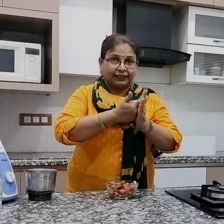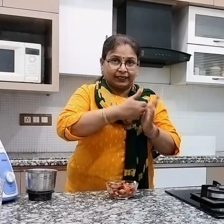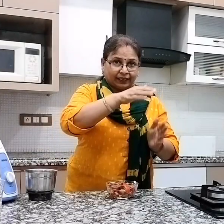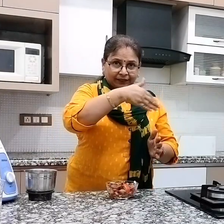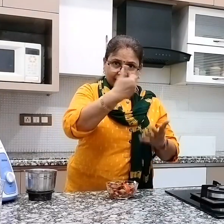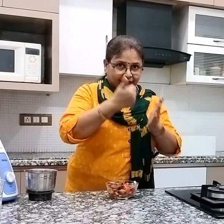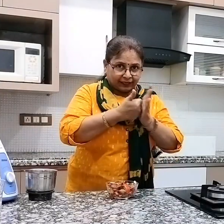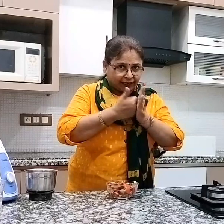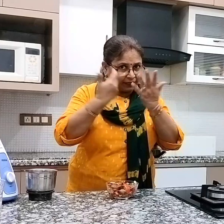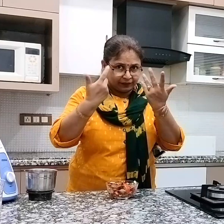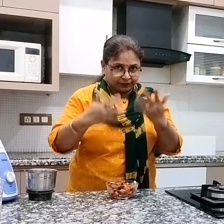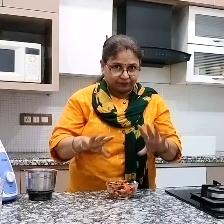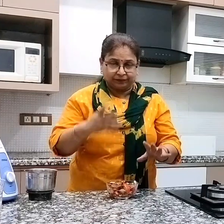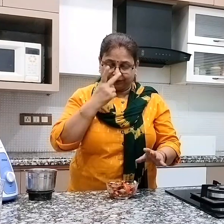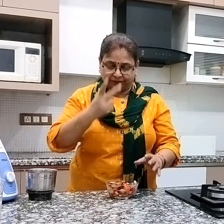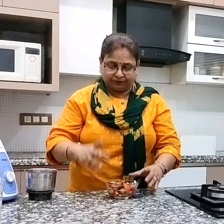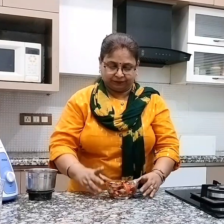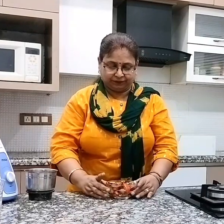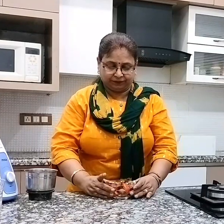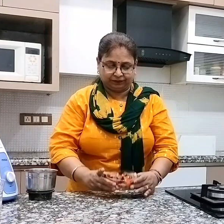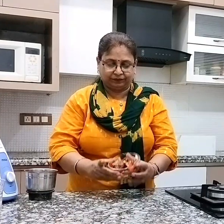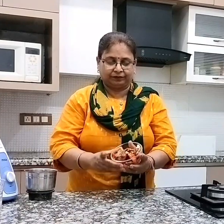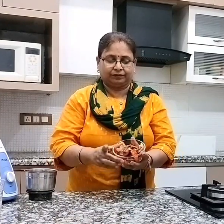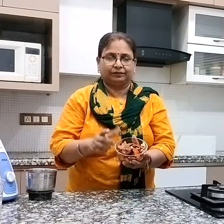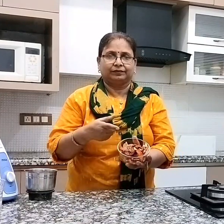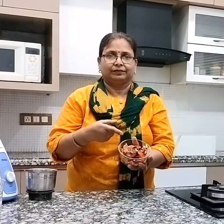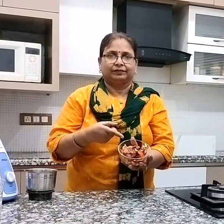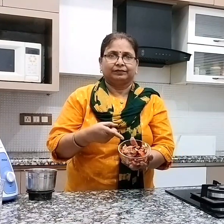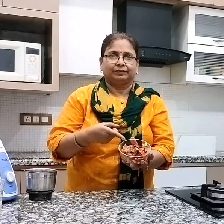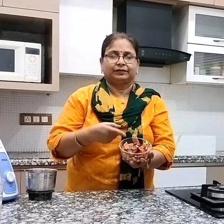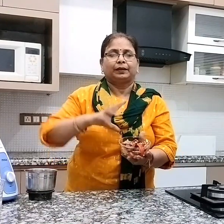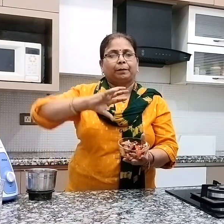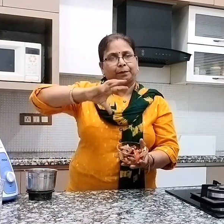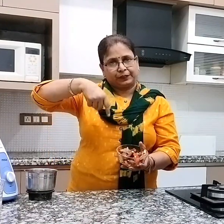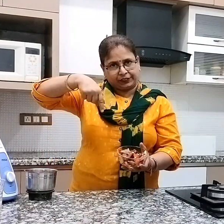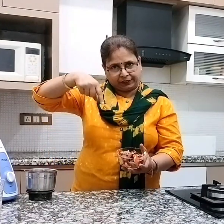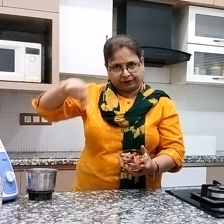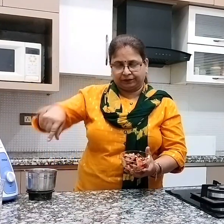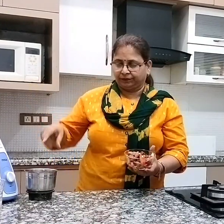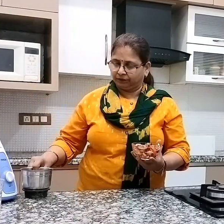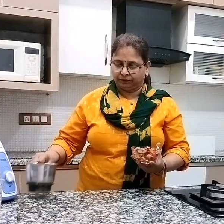ये ठंड़ा हो चुका है अब इस पीस लेंगे